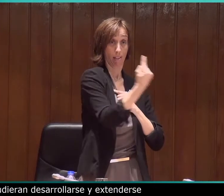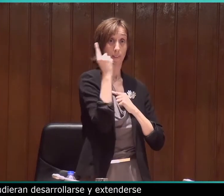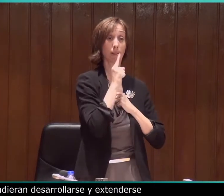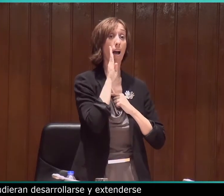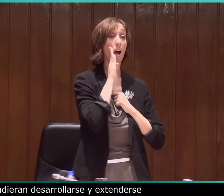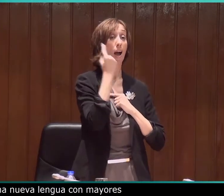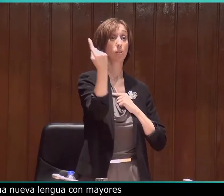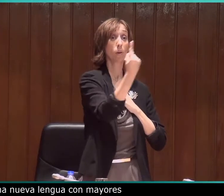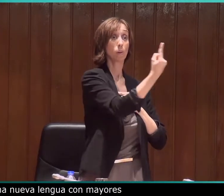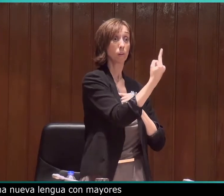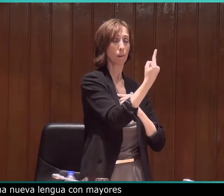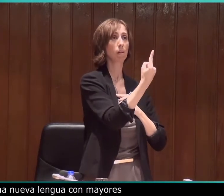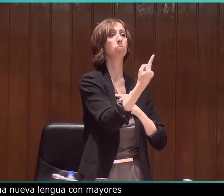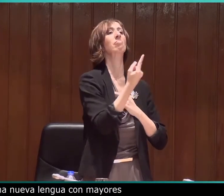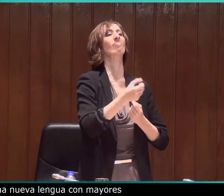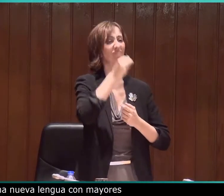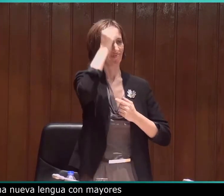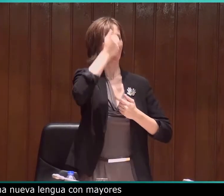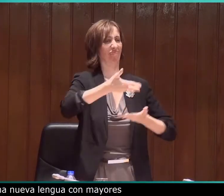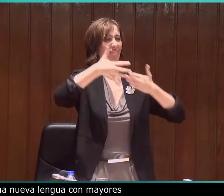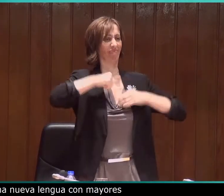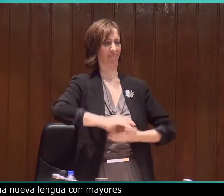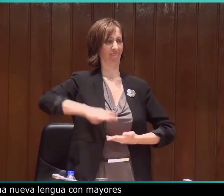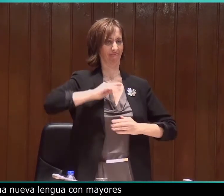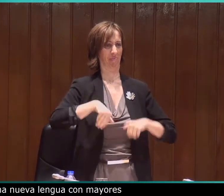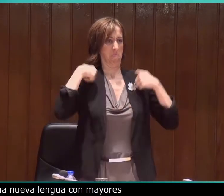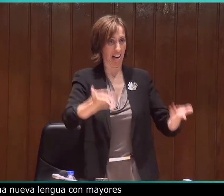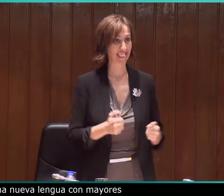la inteligencia de las que las usaban